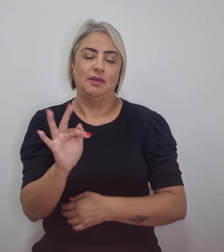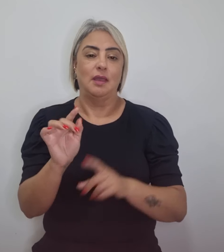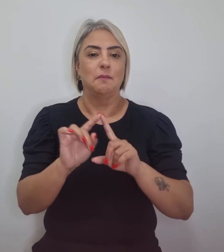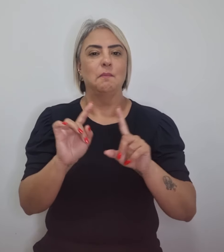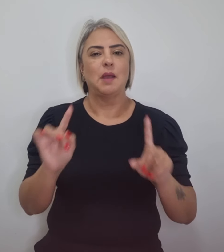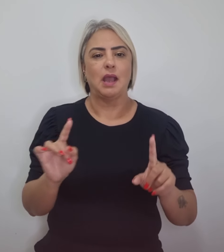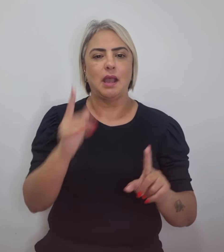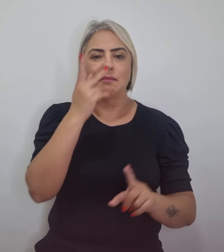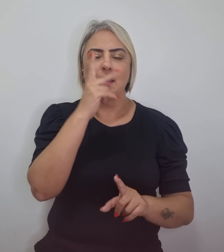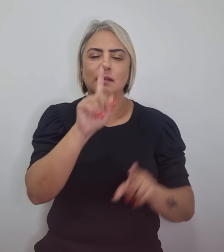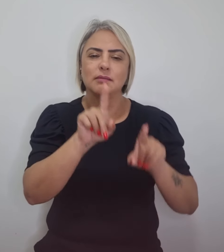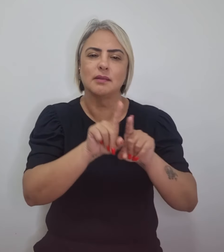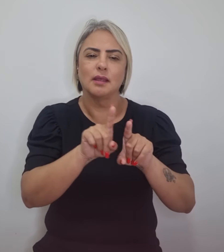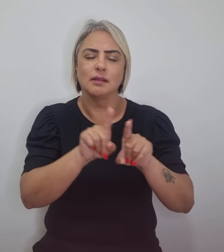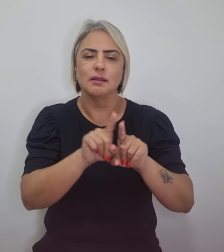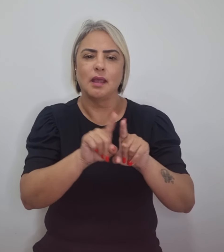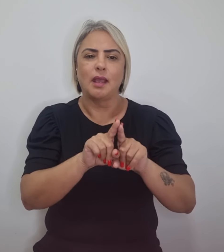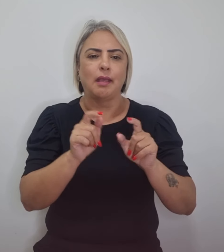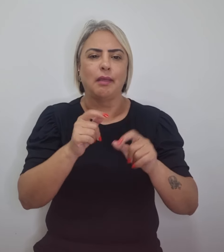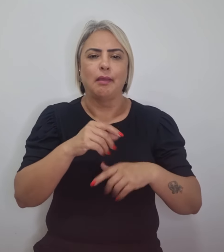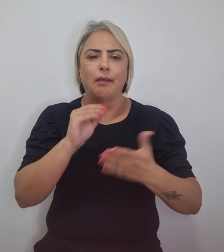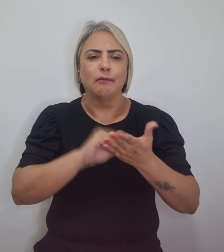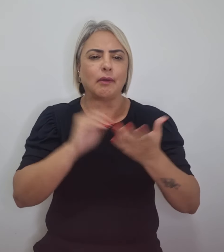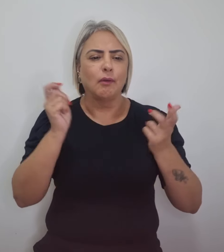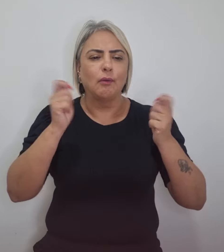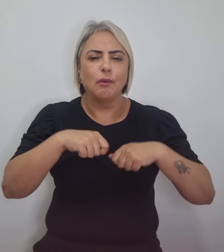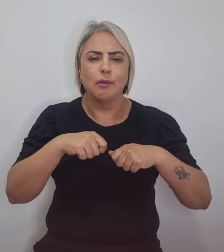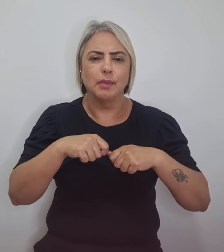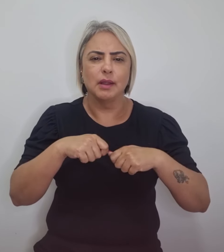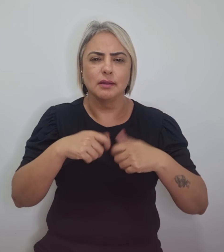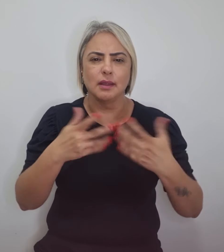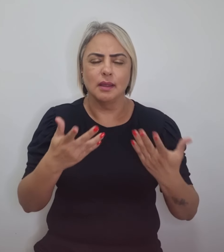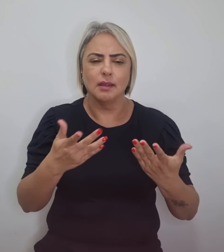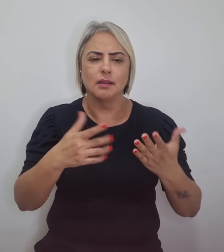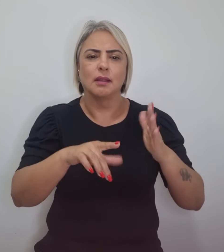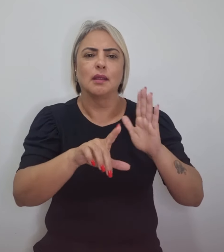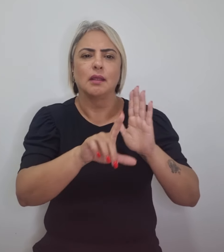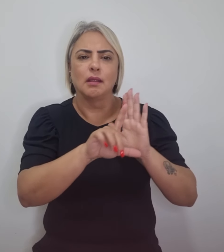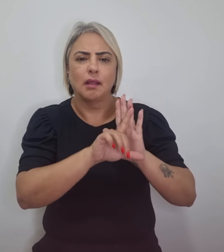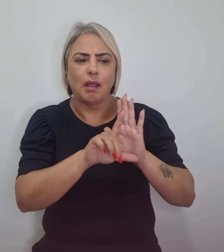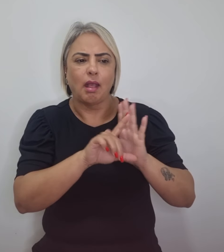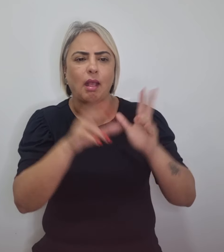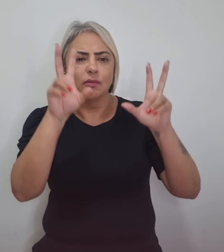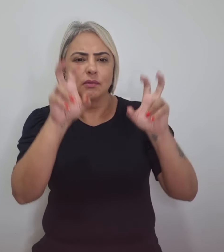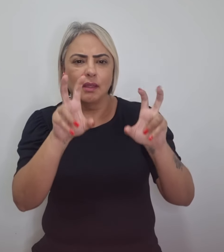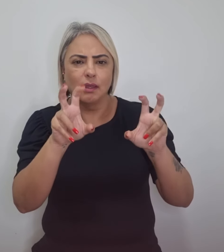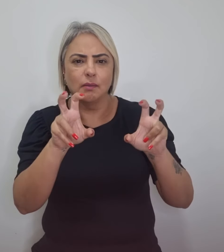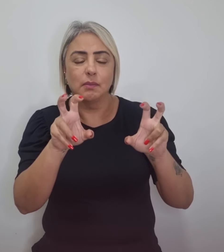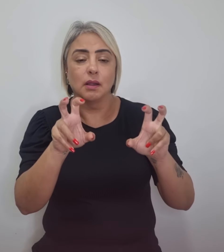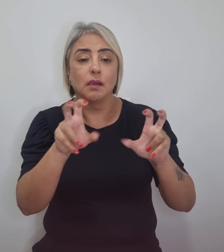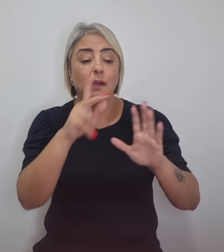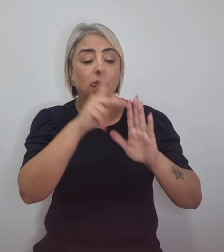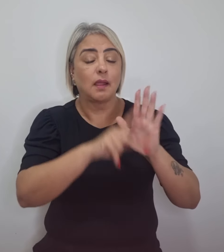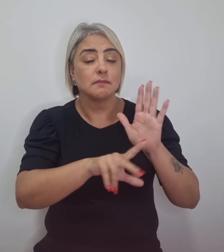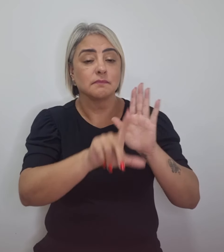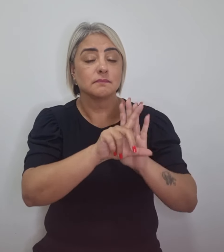para além da incompetência distrital para legislar sobre o assunto, o projeto do deputado